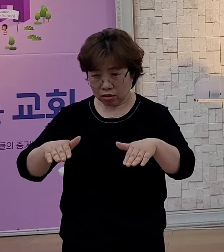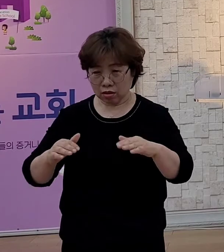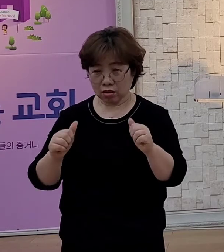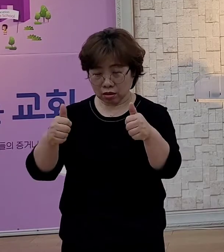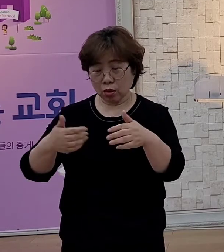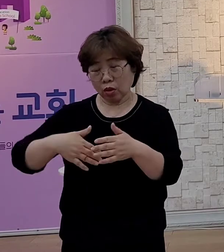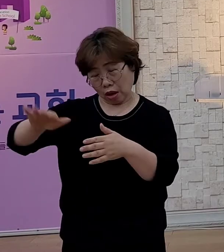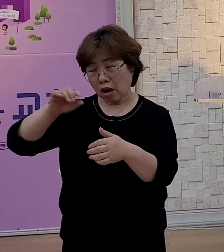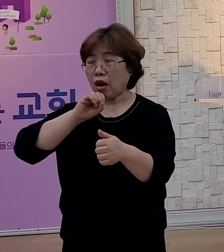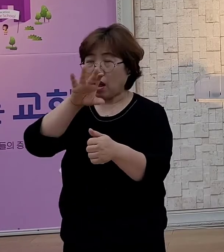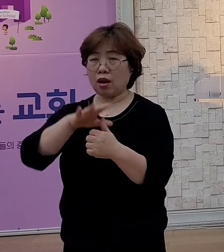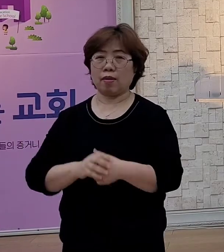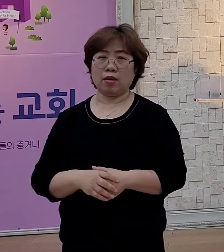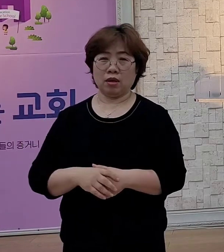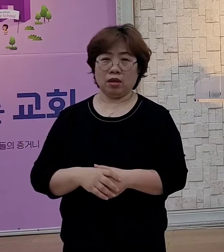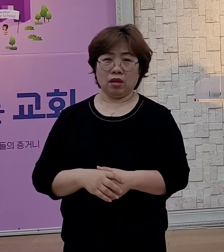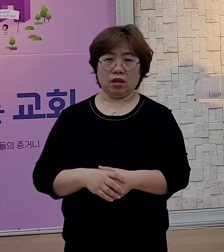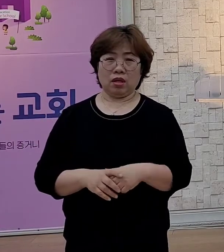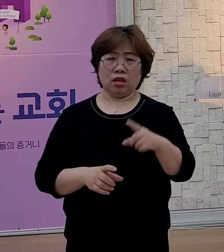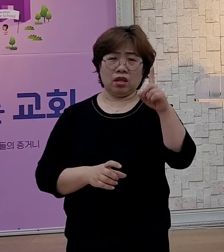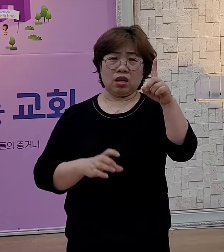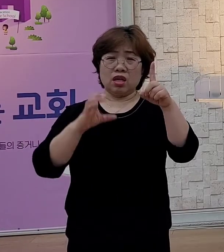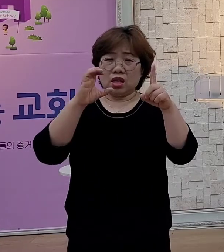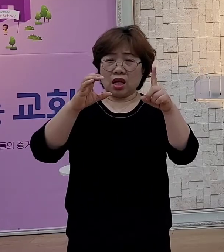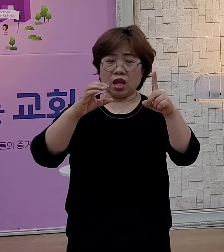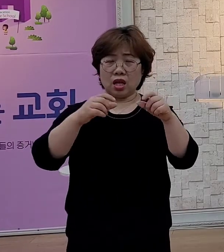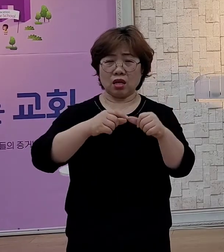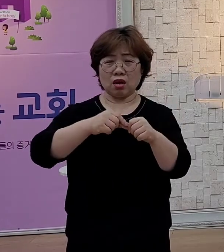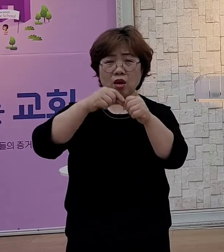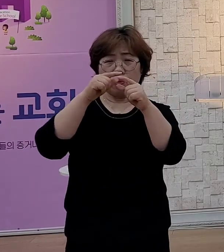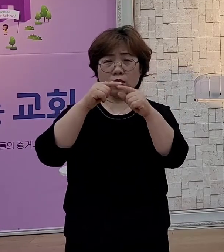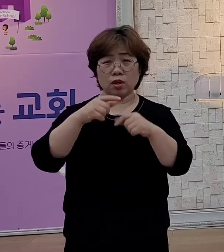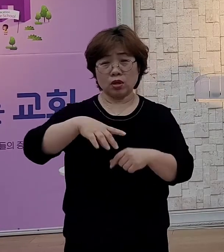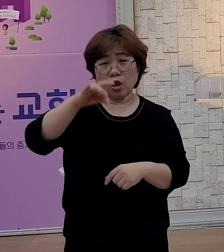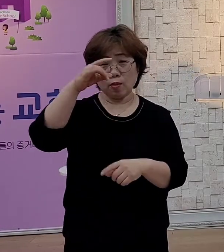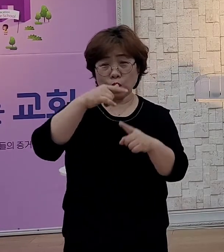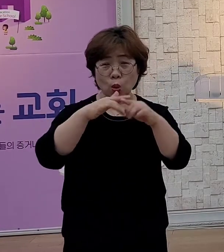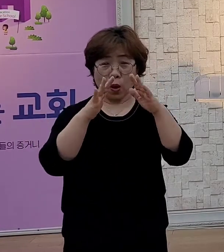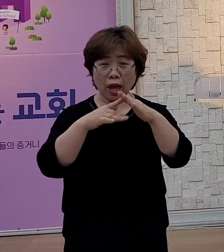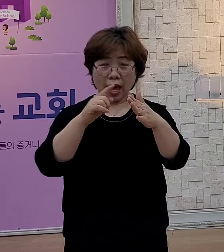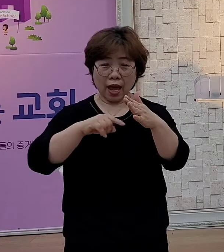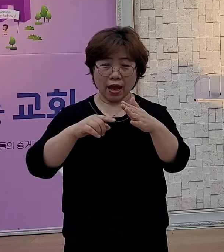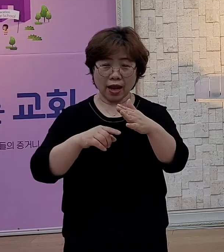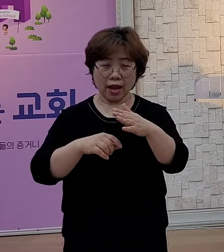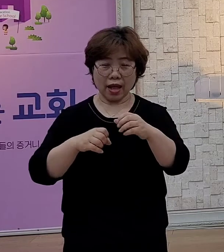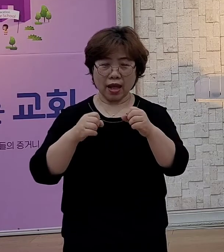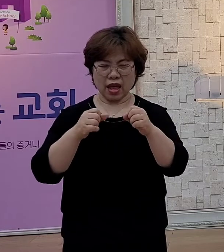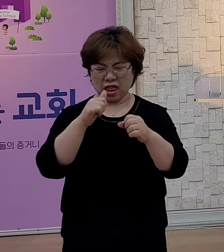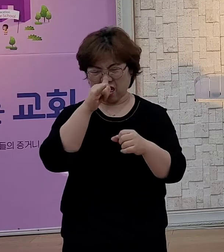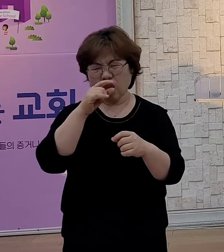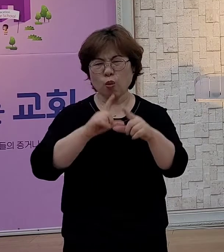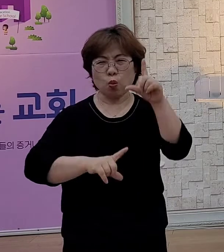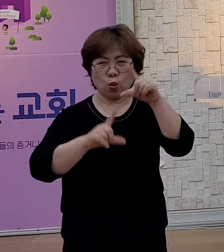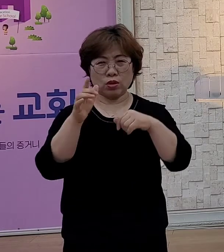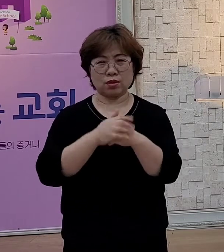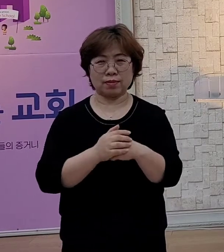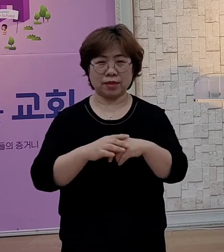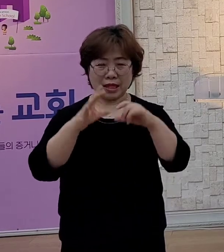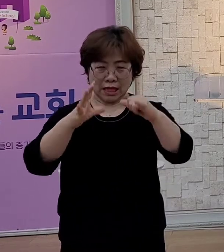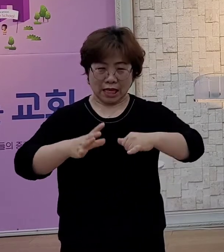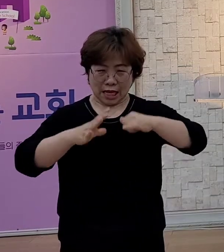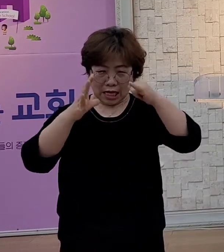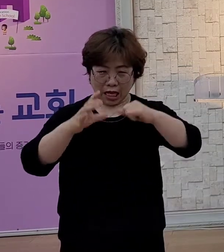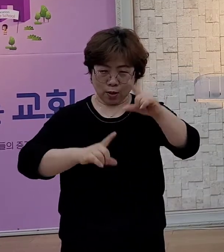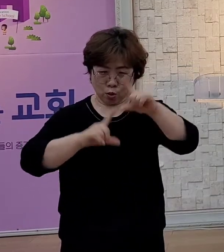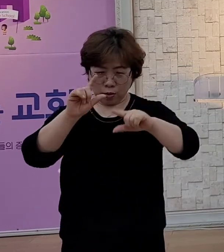실제로 1세기의 그 초대교회 안에 존재하던 모습이라는 얘기입니다. 이게 어디 세상 얘기가 아니고 교회